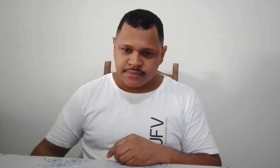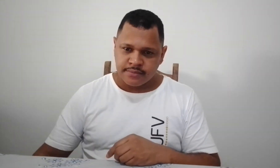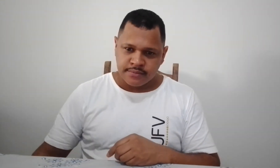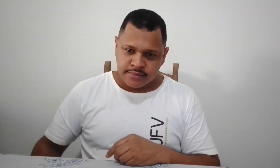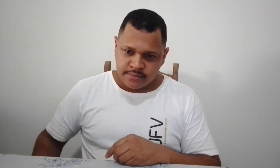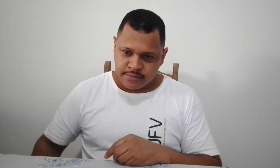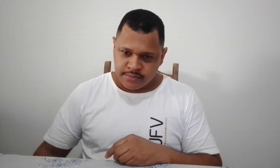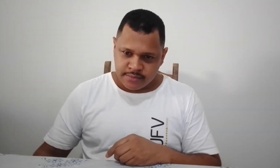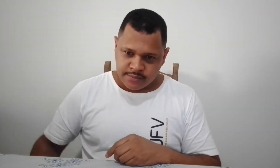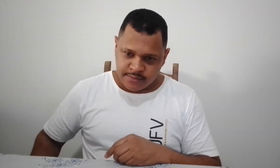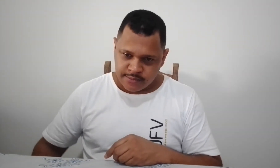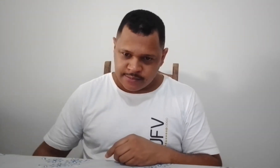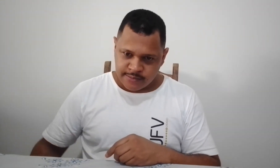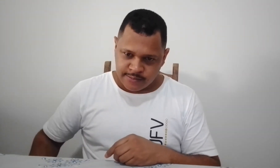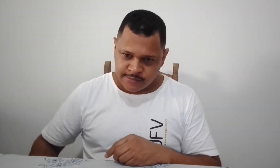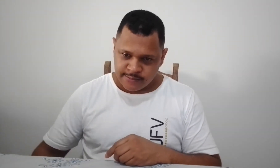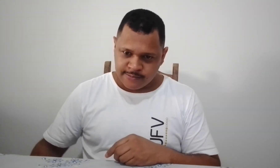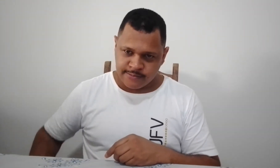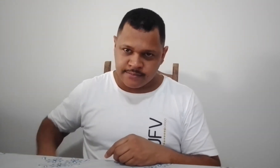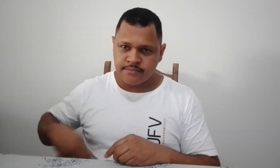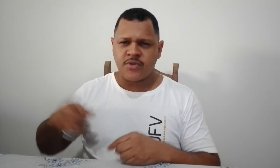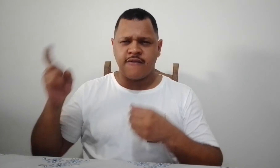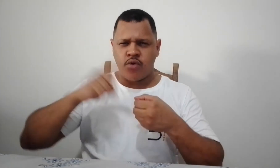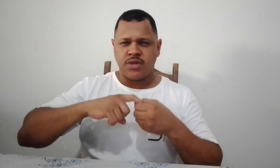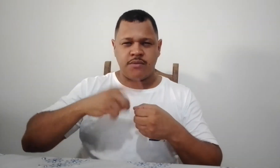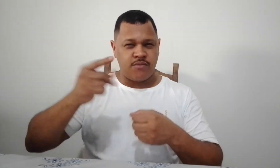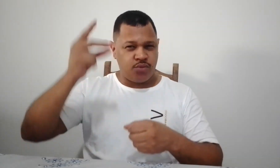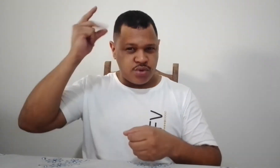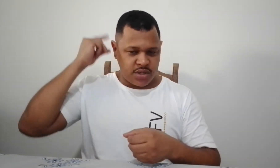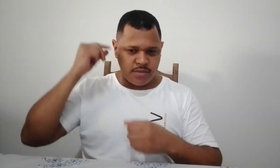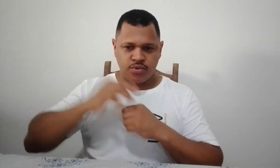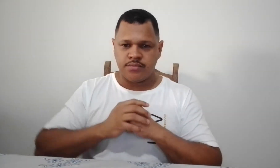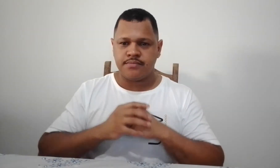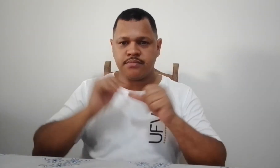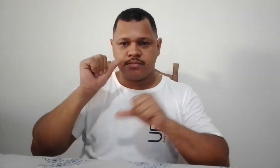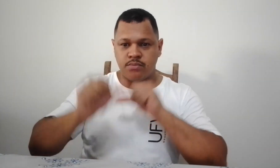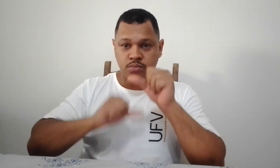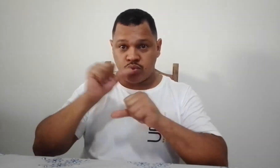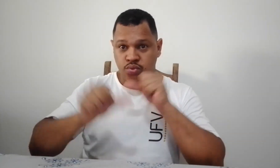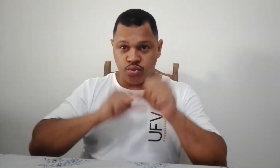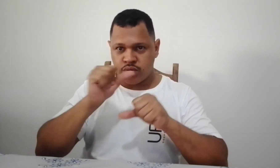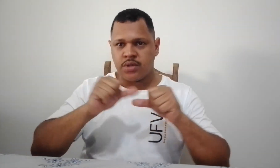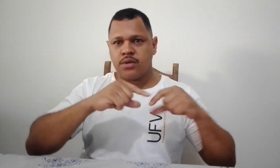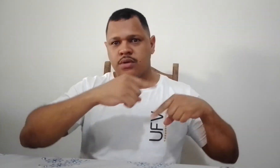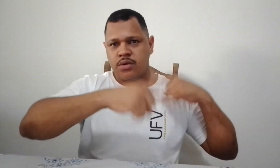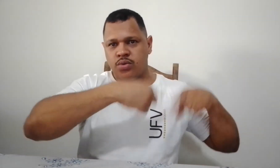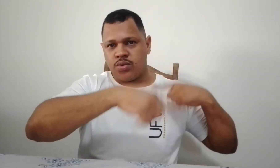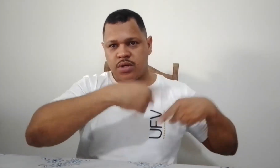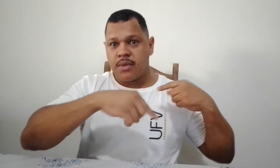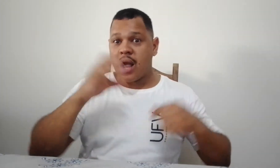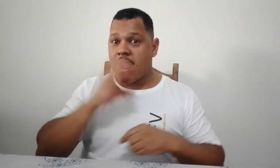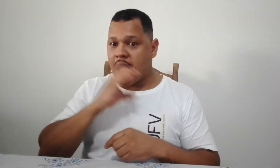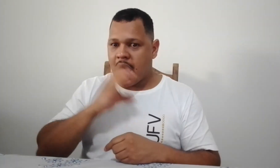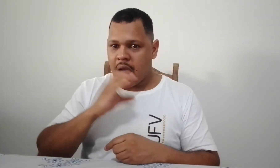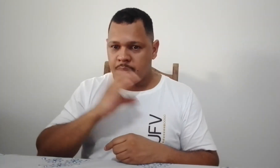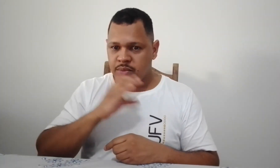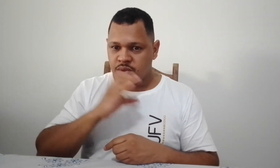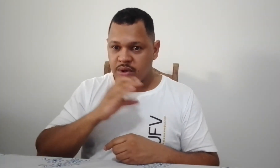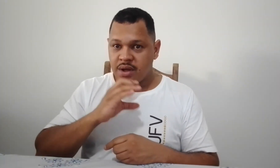Mas voltemos aos nossos senhores. Eles aperfeiçoam o alternador. O ímã põe-se a girar mais rápido. A frequência da corrente aumenta.